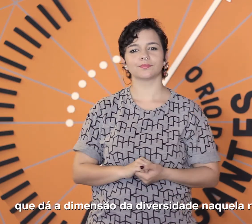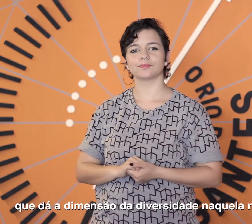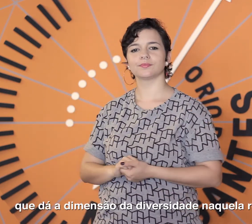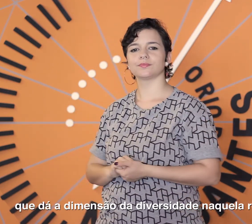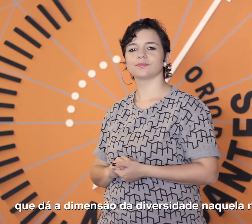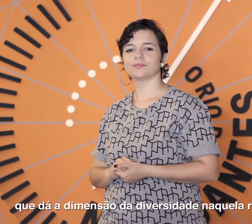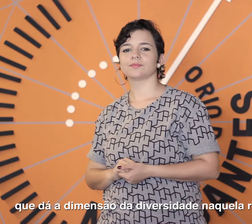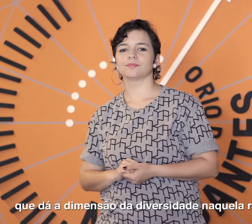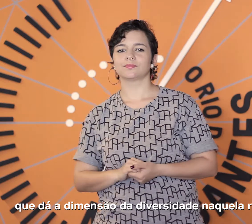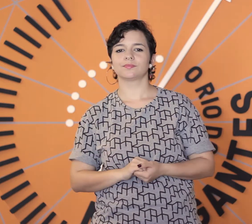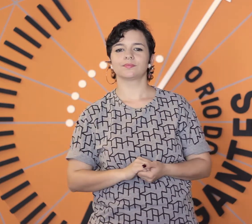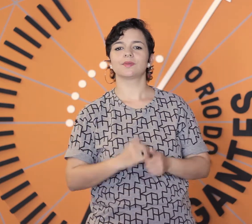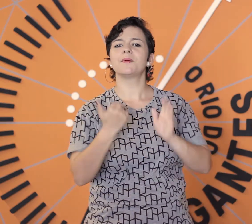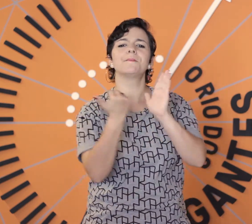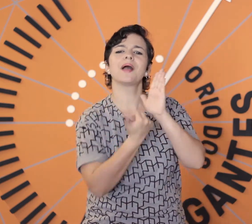naquela região.